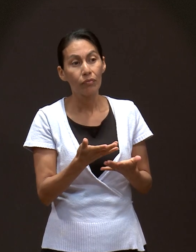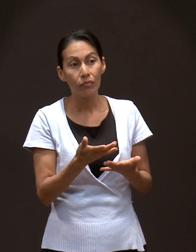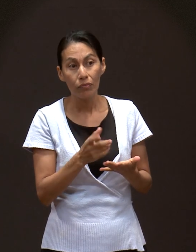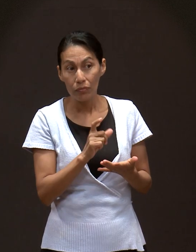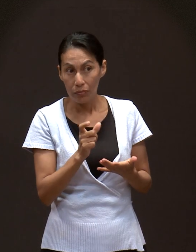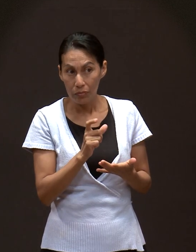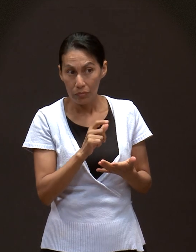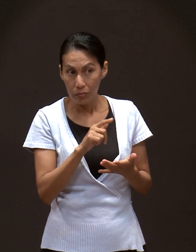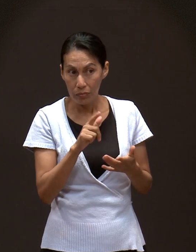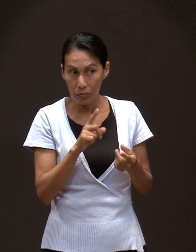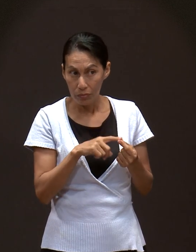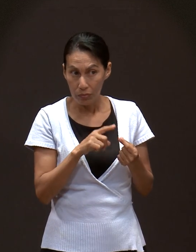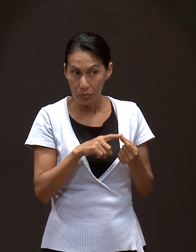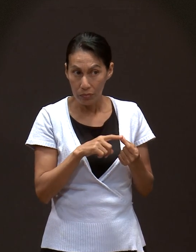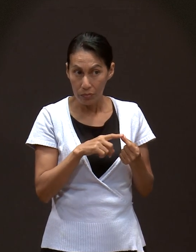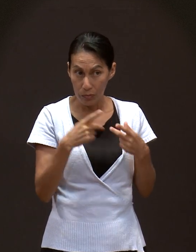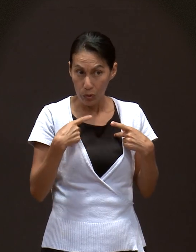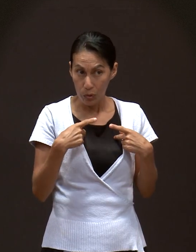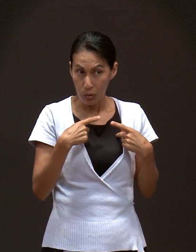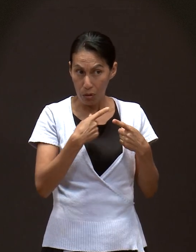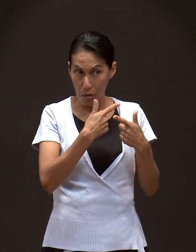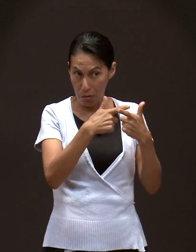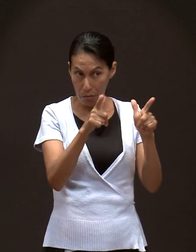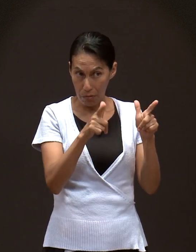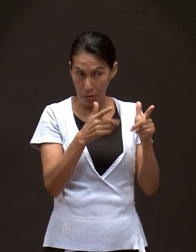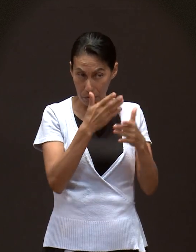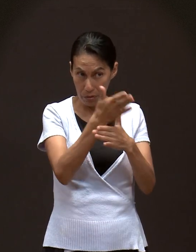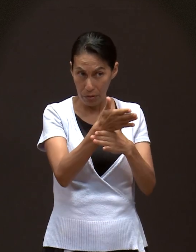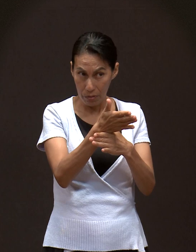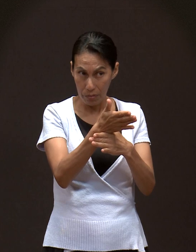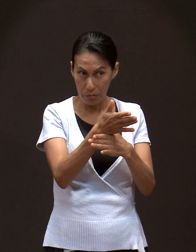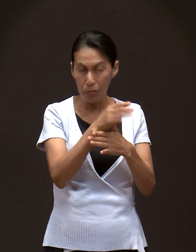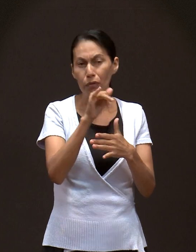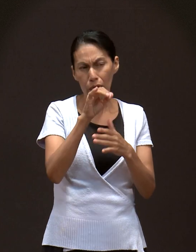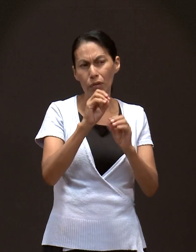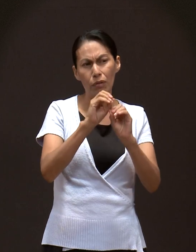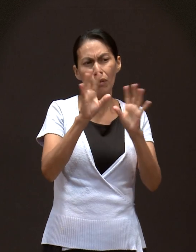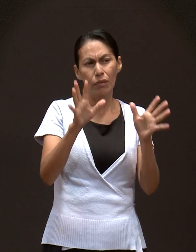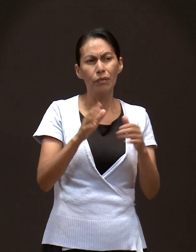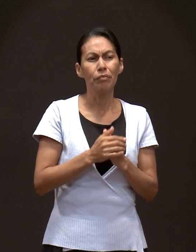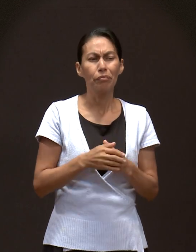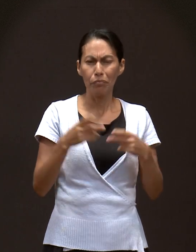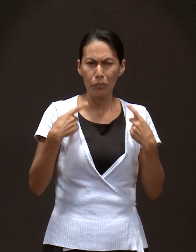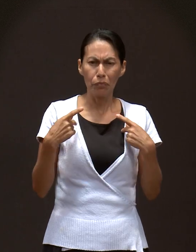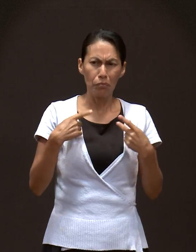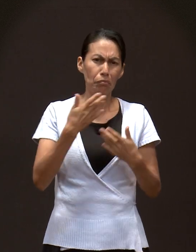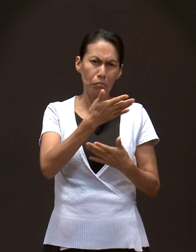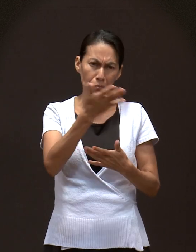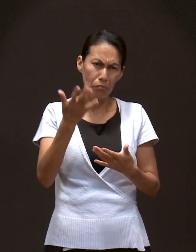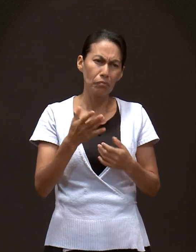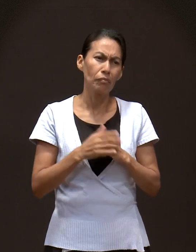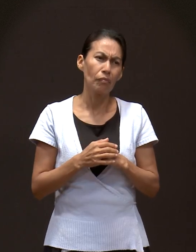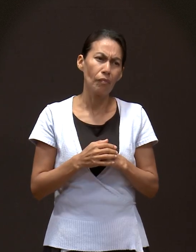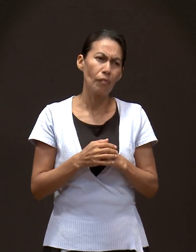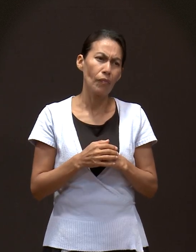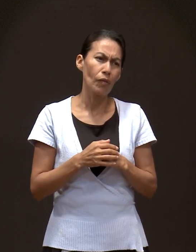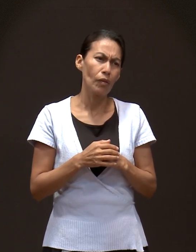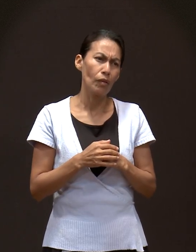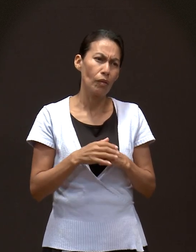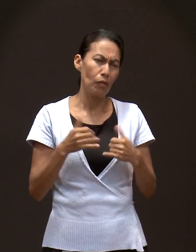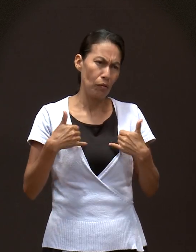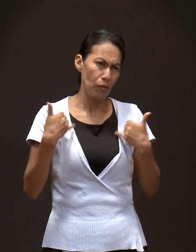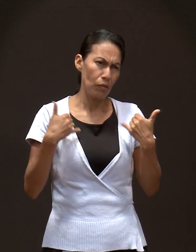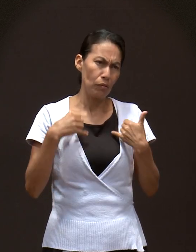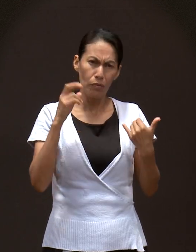Kevin, ¿cuándo se reúnen? ¿Dónde se reúnen? ¿Puede ir cualquier persona? Claro que sí. Pues toda la comunidad